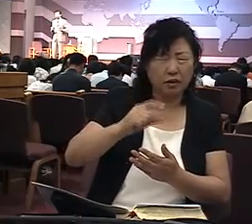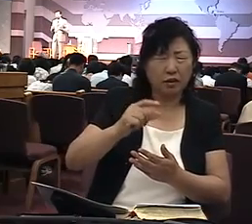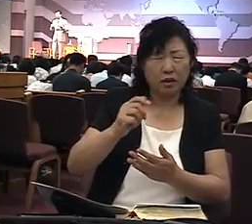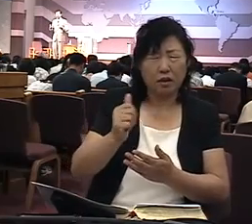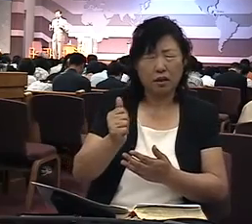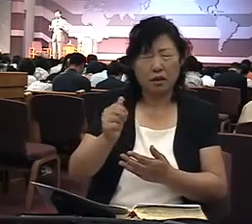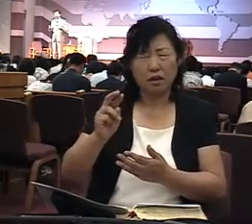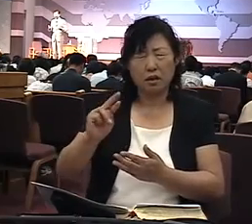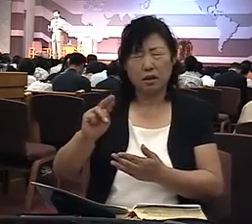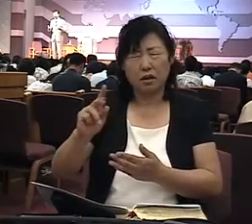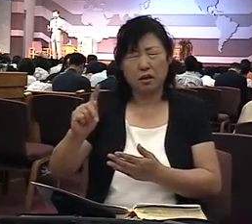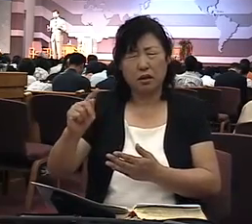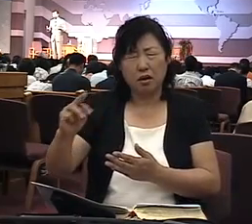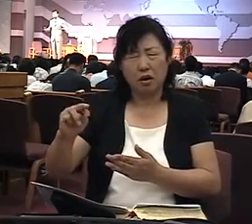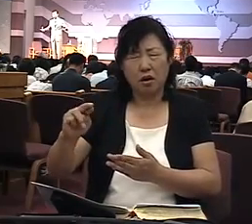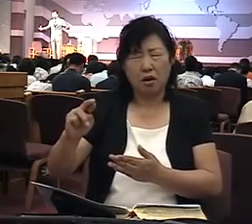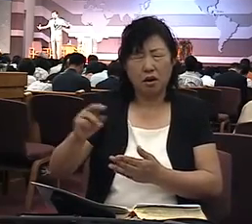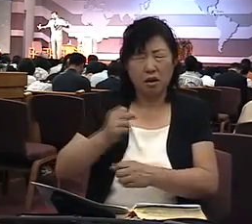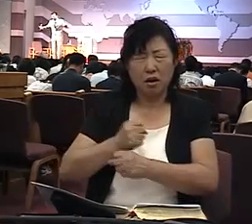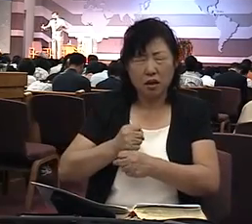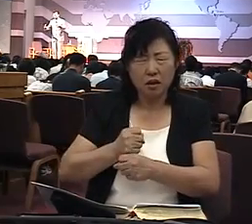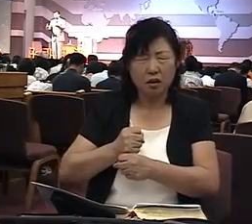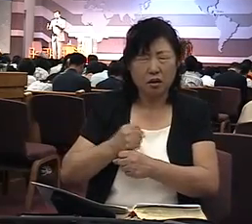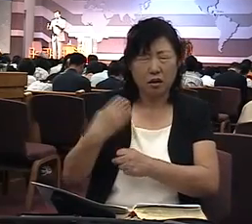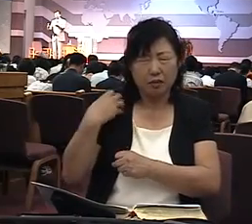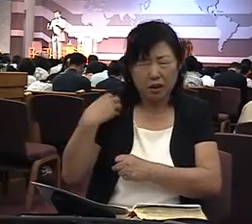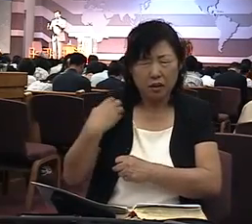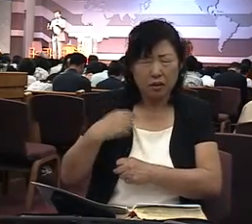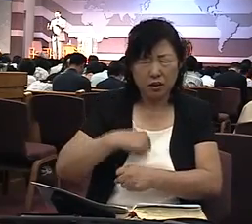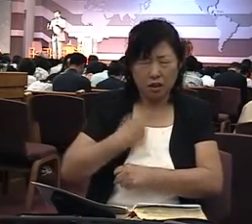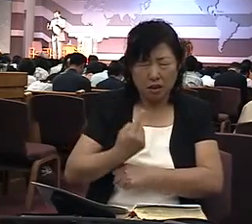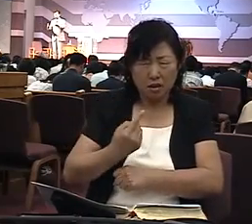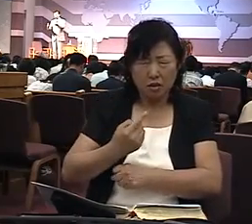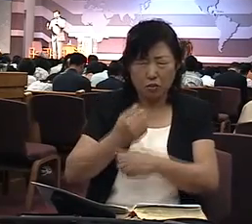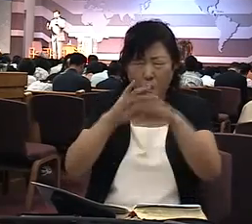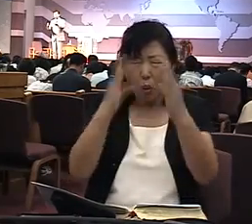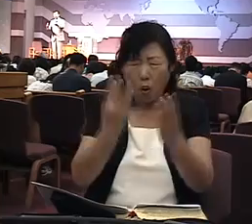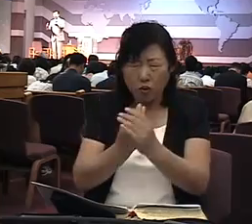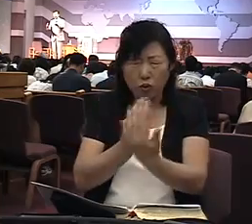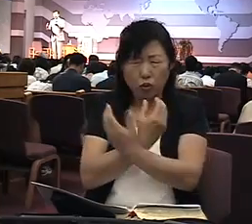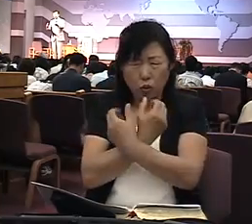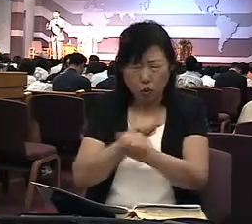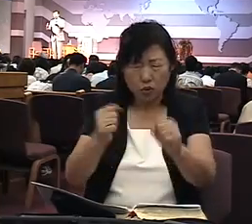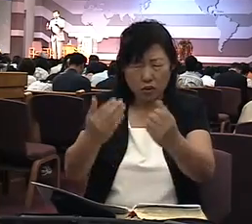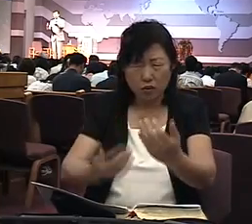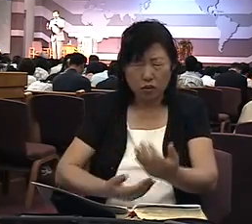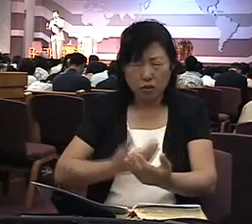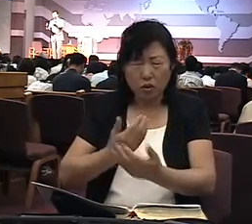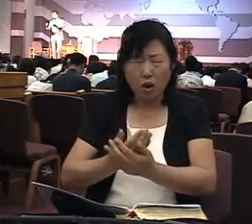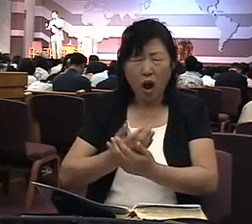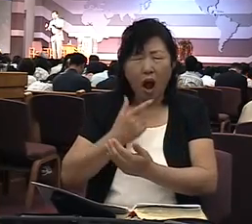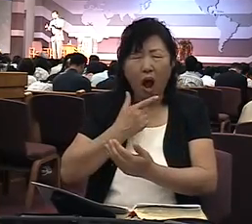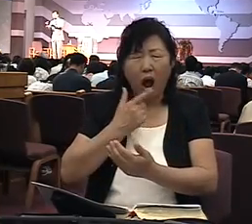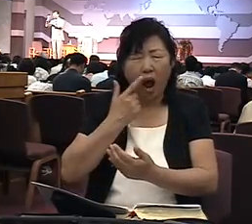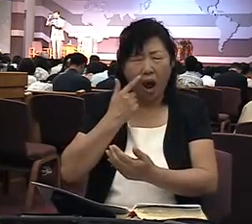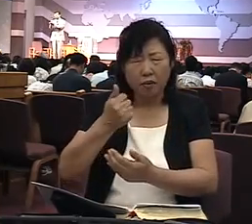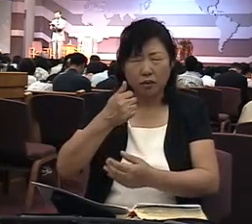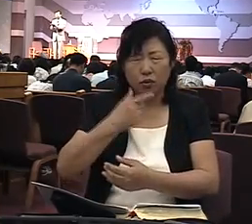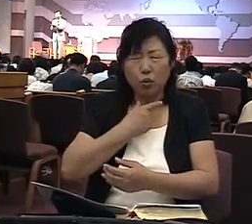감당했던 저 자신과 우리 모두를 용서해 주옵시오. 아버지, 원하옵기는 마지막 때에 주님께서